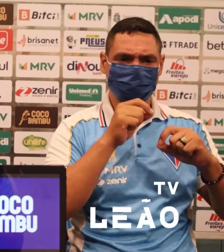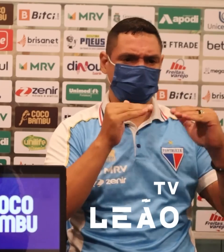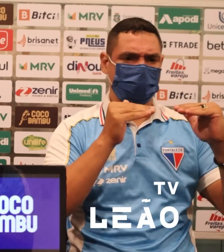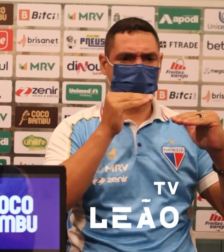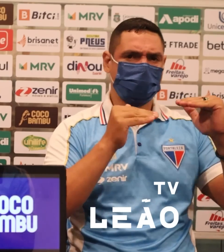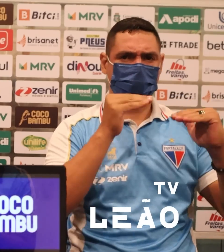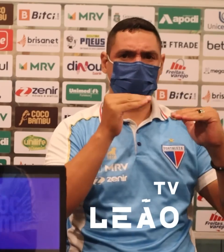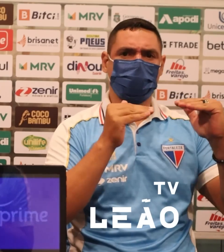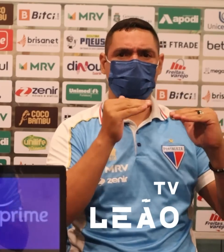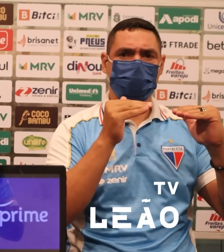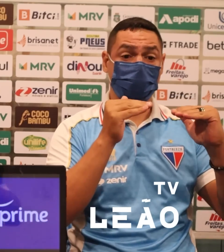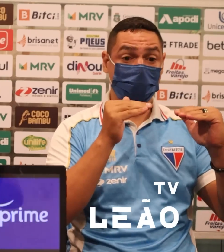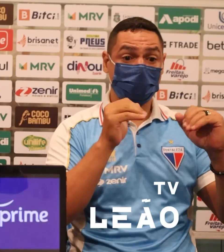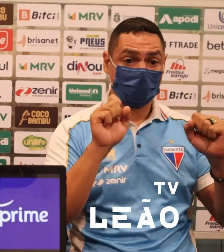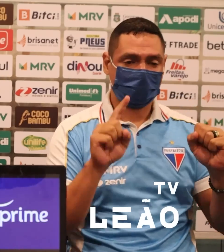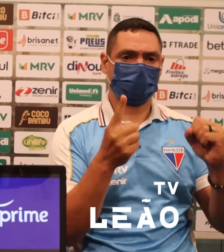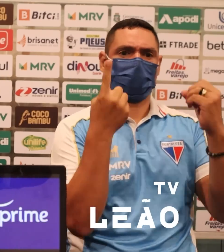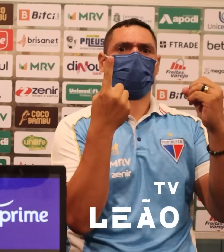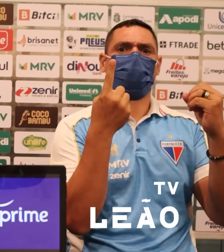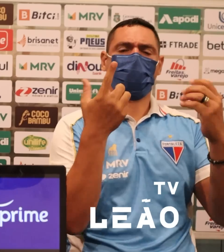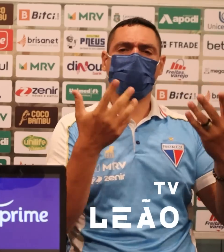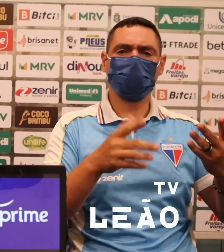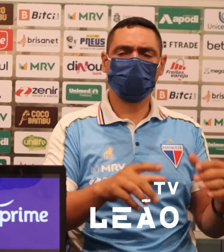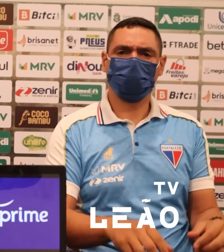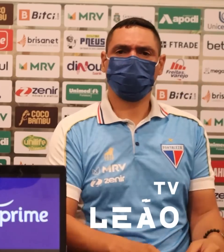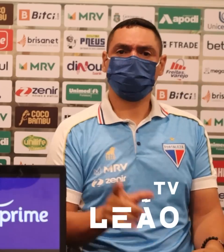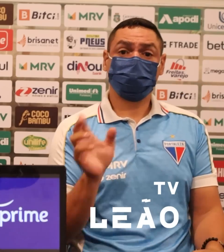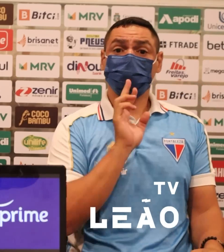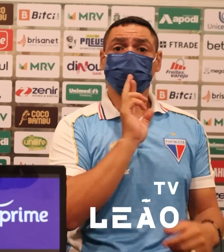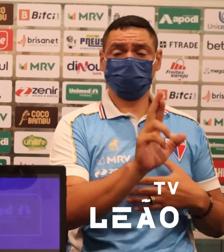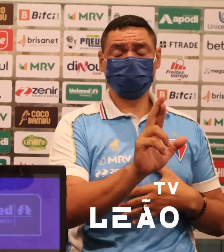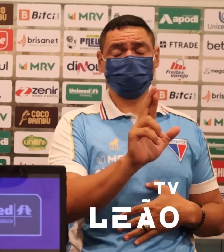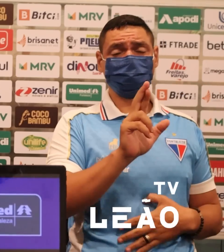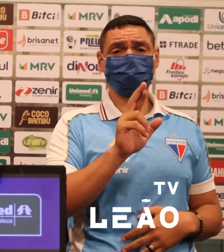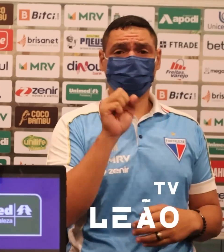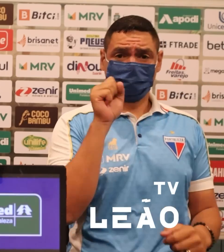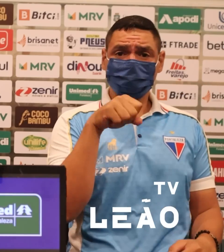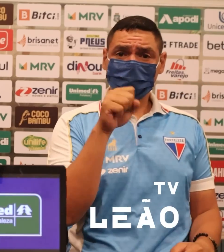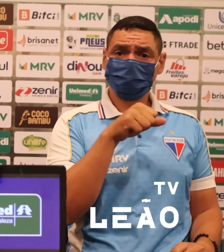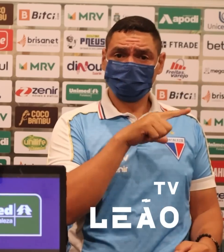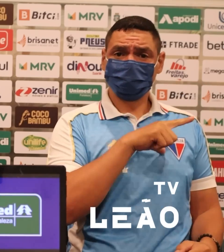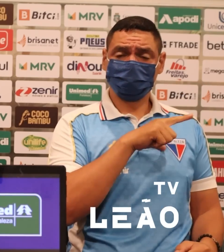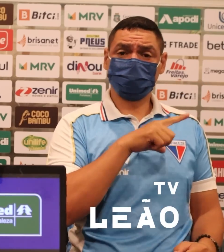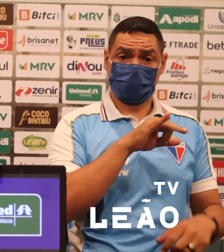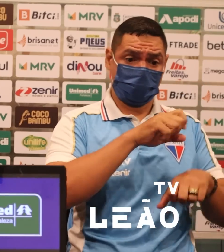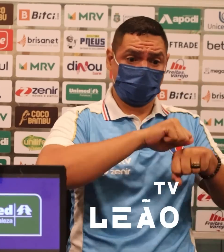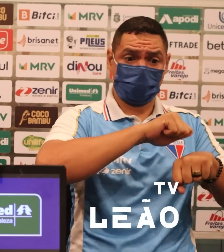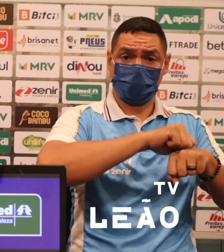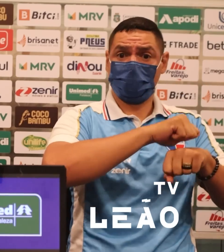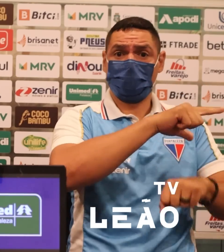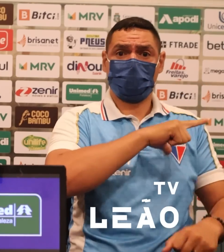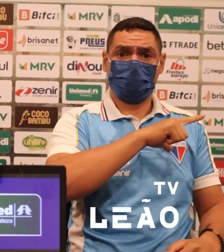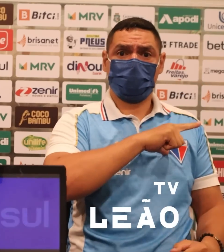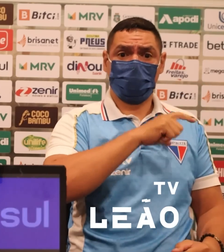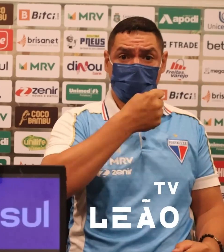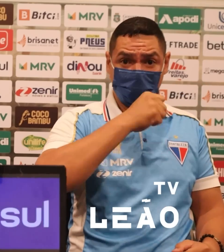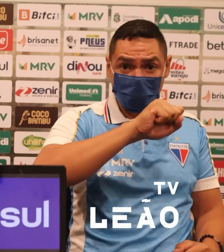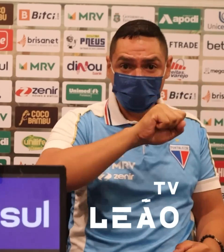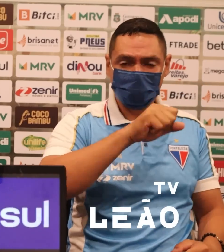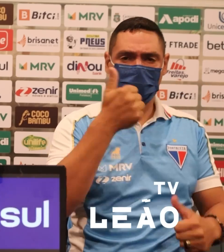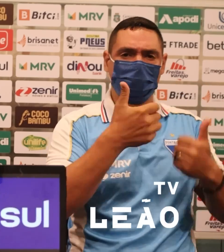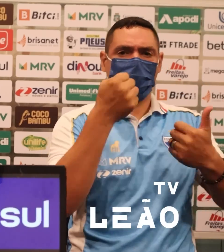finais para garantir o resultado? Pode ser. Se o Fortaleza o defendia últimos minutos